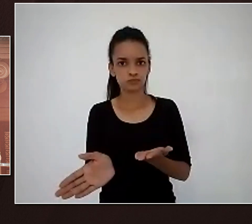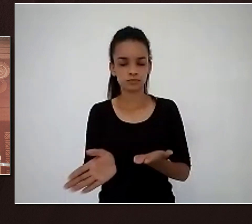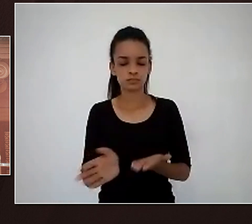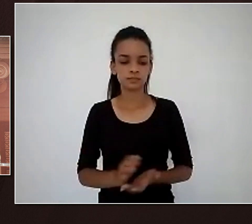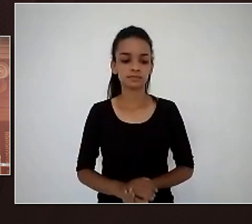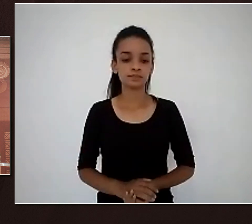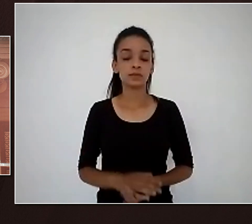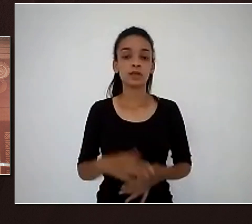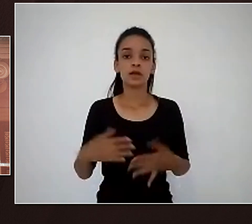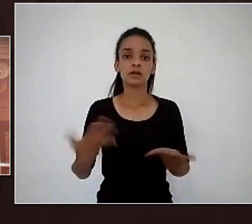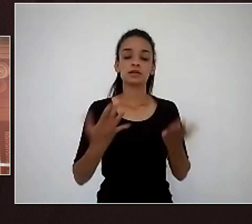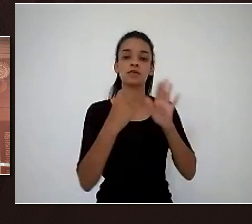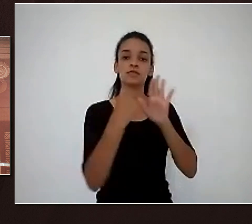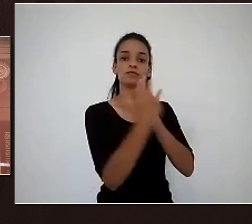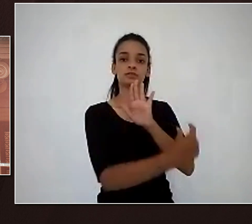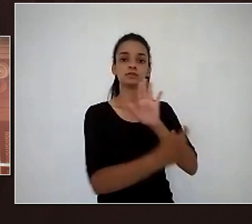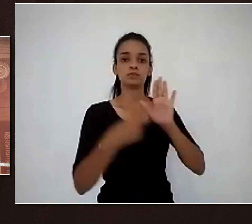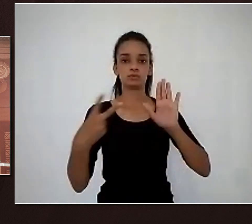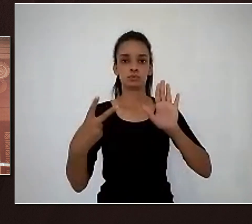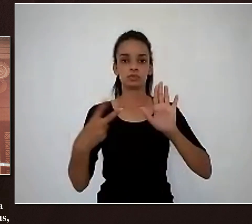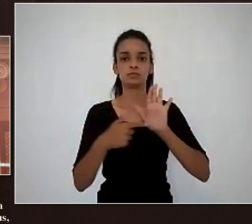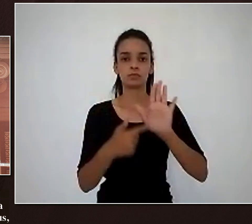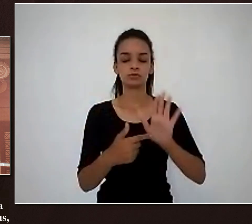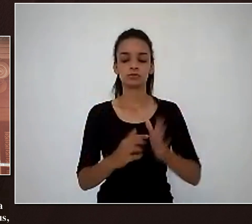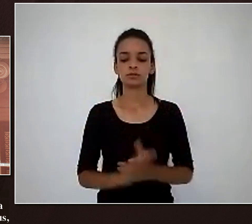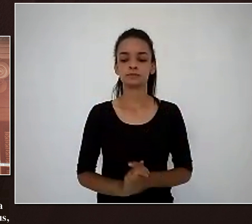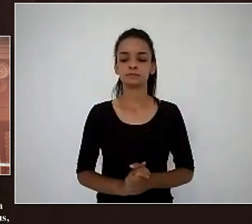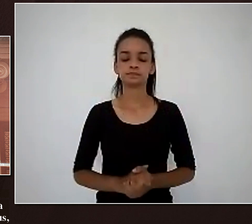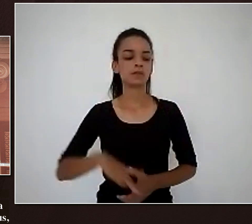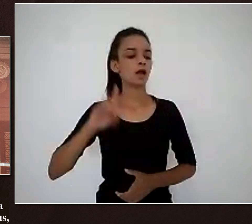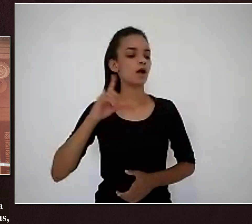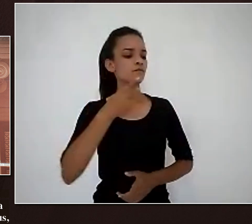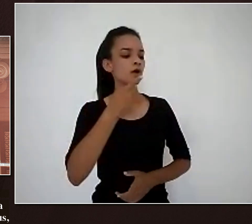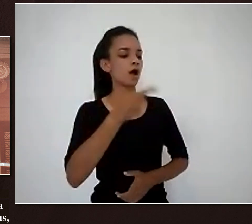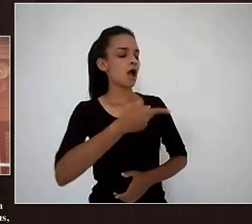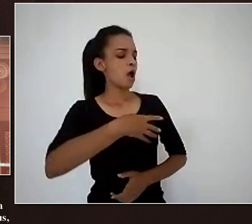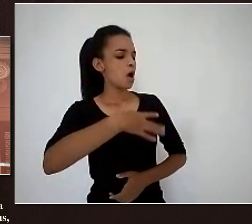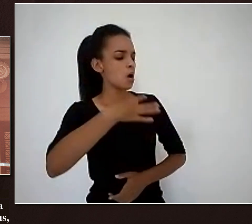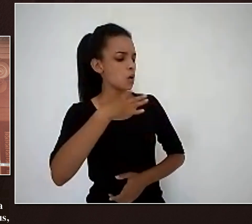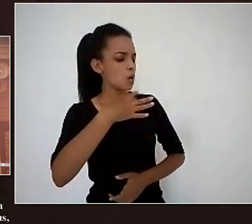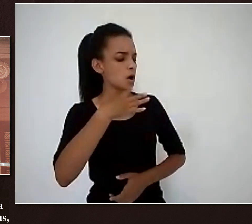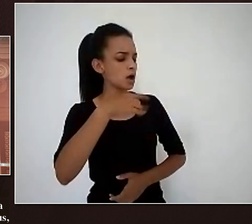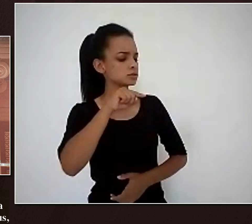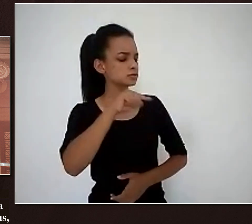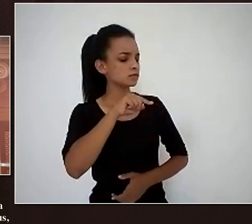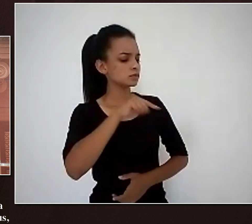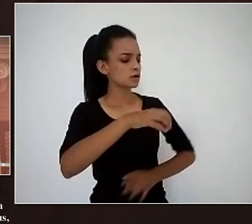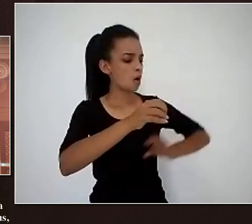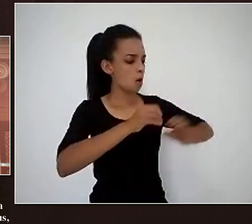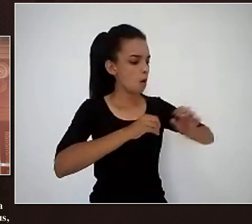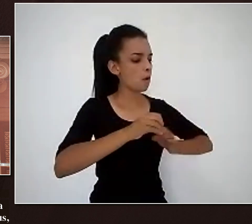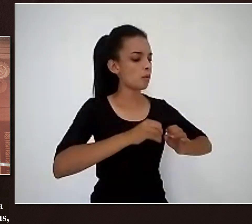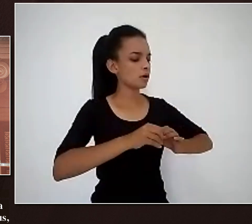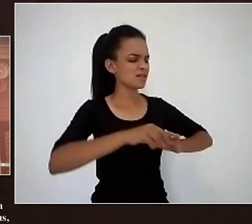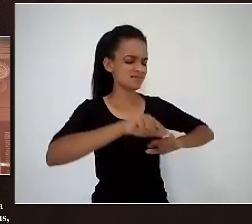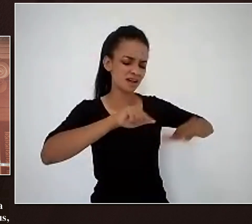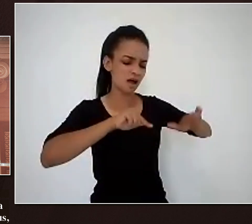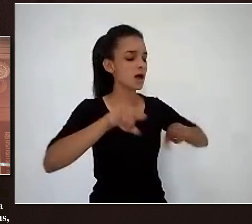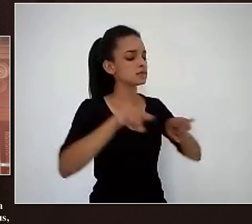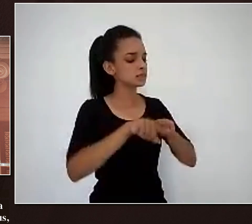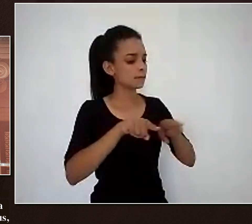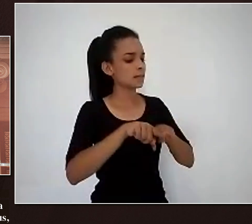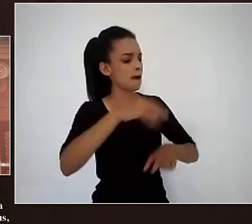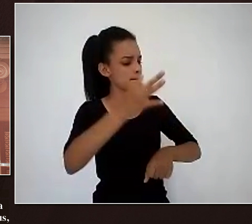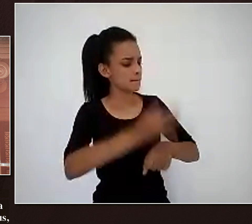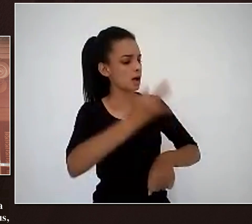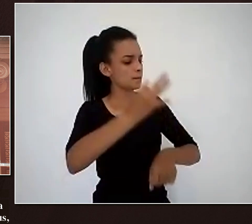versículo 2, conheço as tuas obras, tanto o teu labor como a tua perseverança, e que